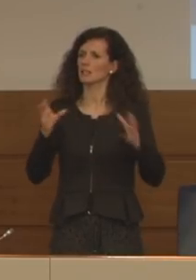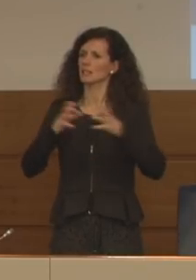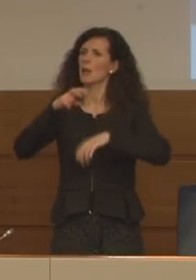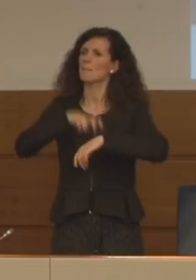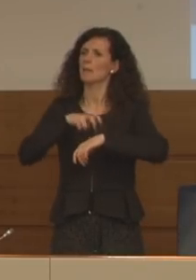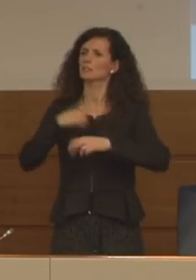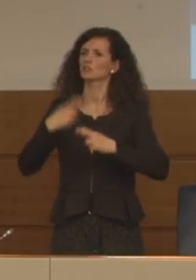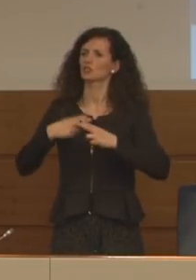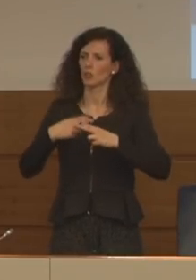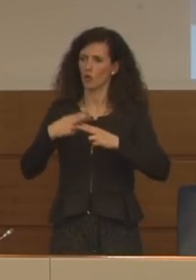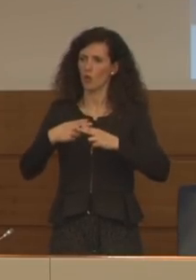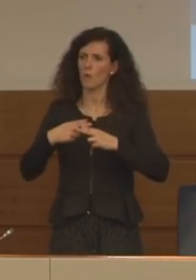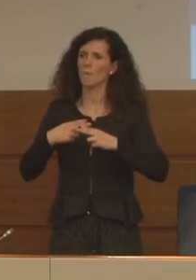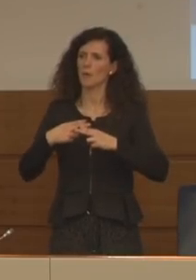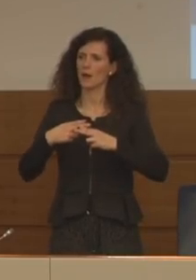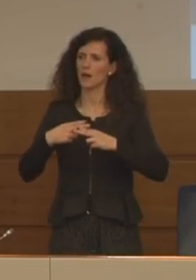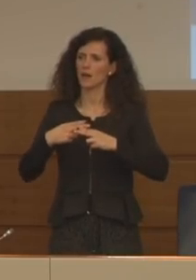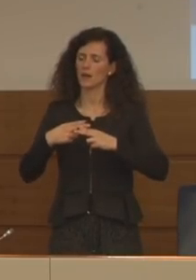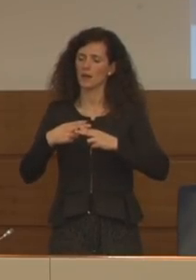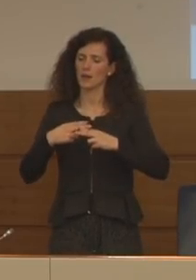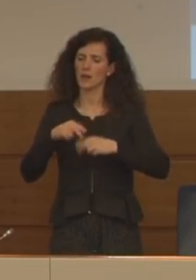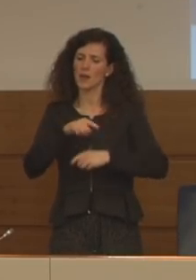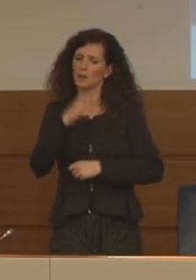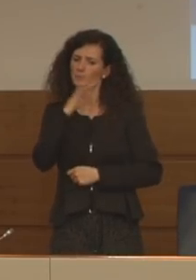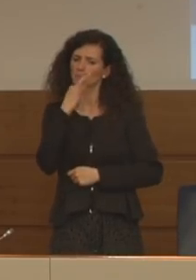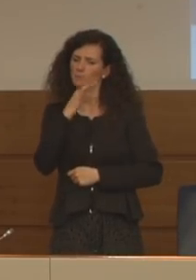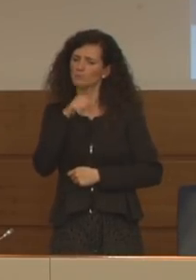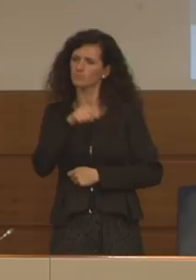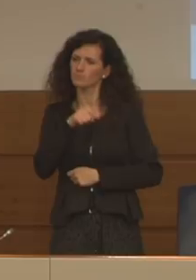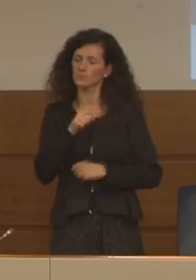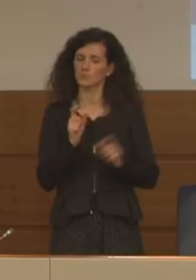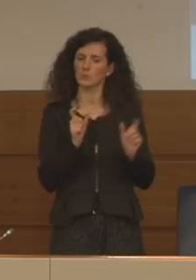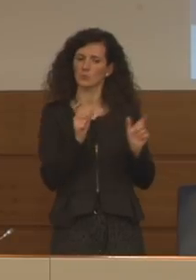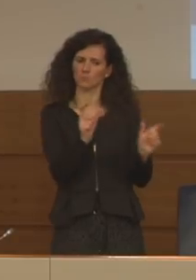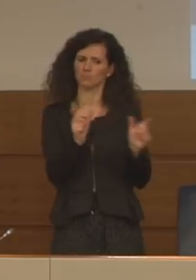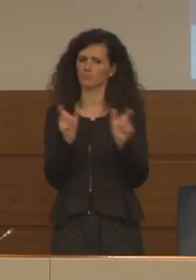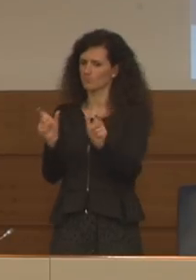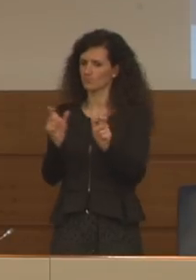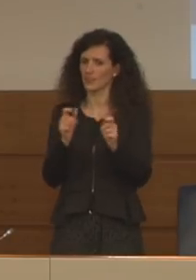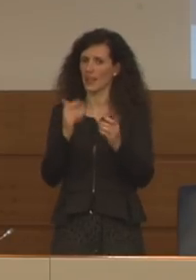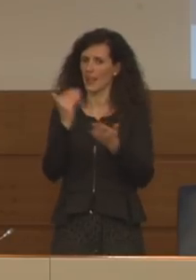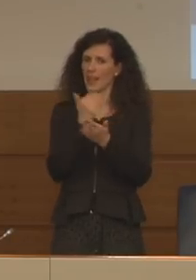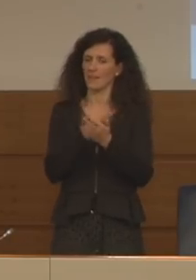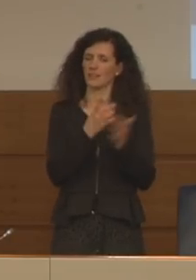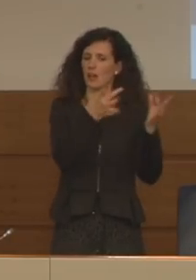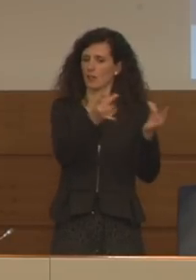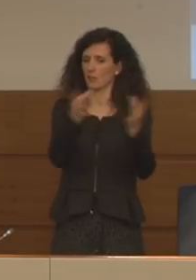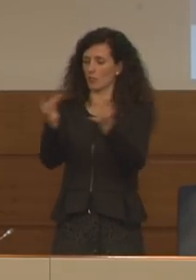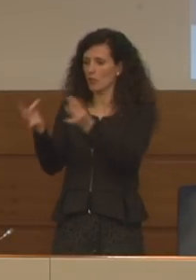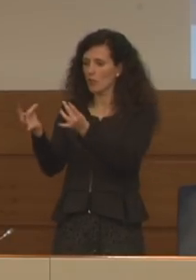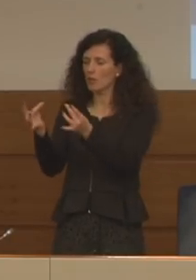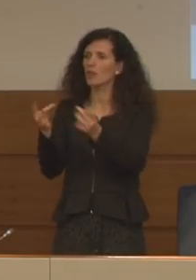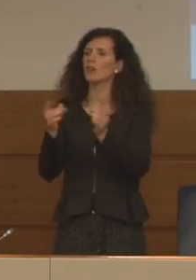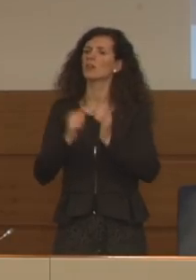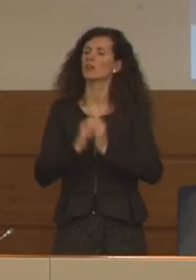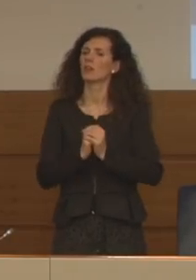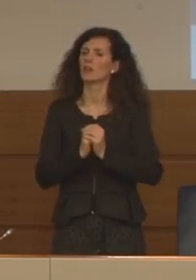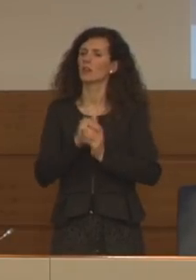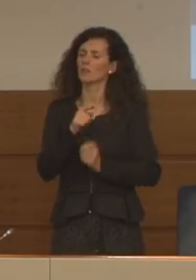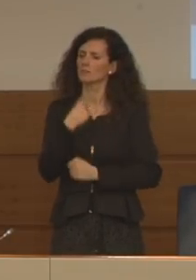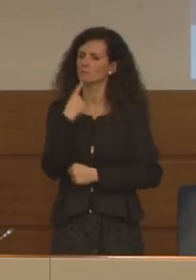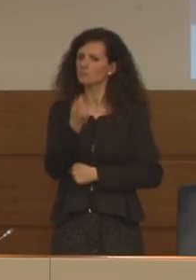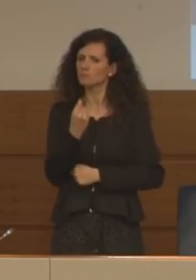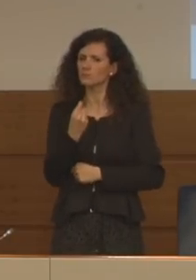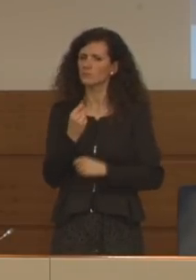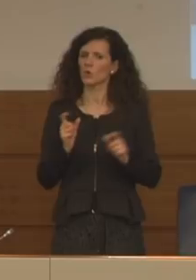roma che per effetto delle misure prese per limitare il contagio dice che c'è stata una chiusura o una